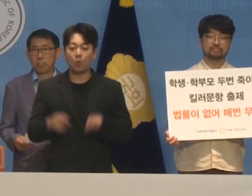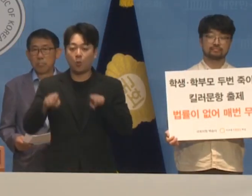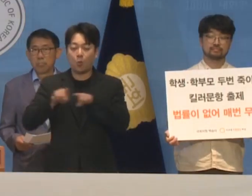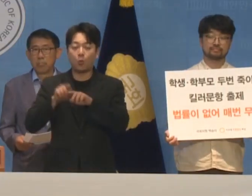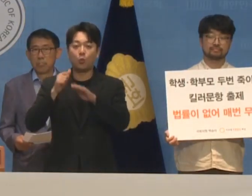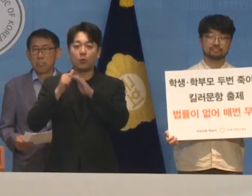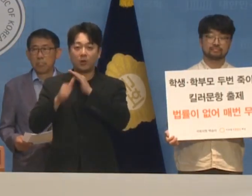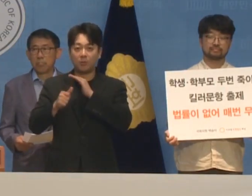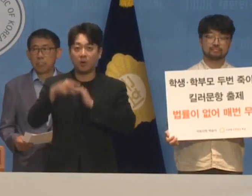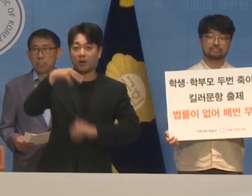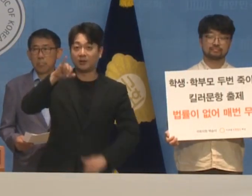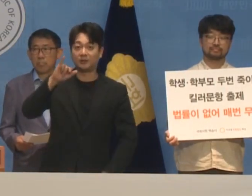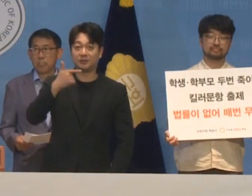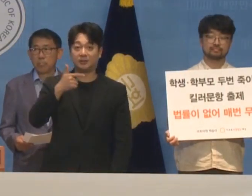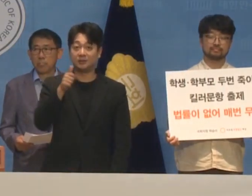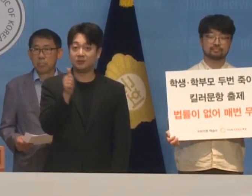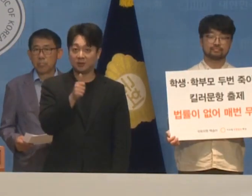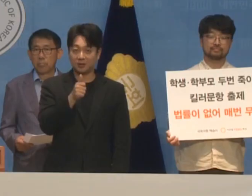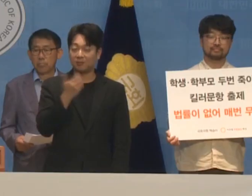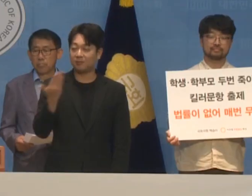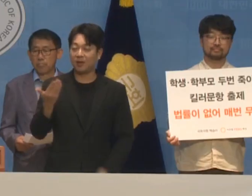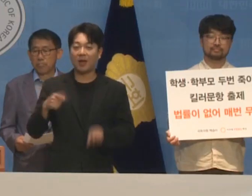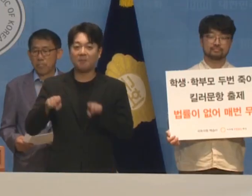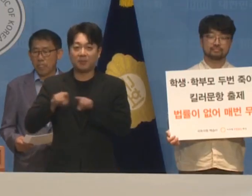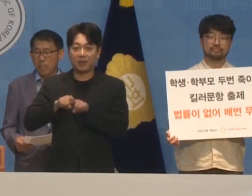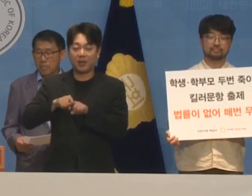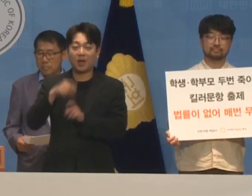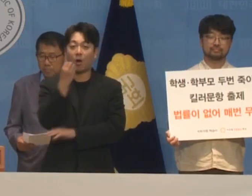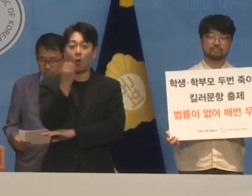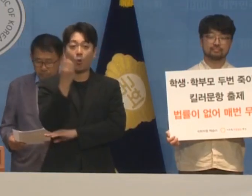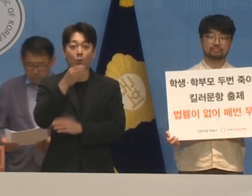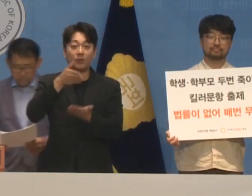공동대표님의 기자회견문 낭독이 있겠습니다.